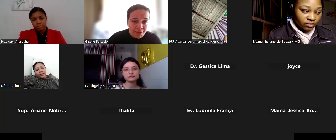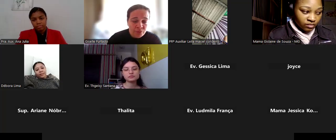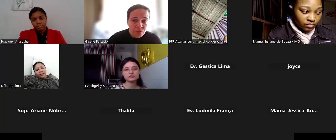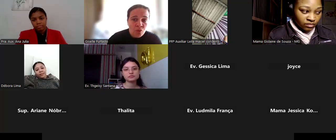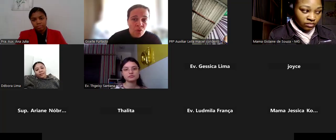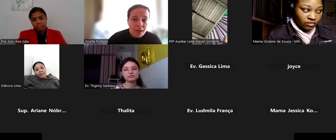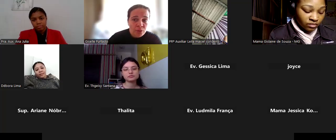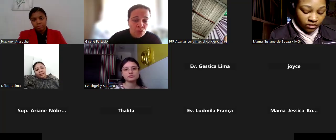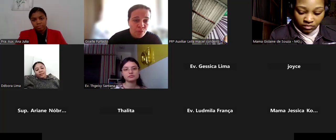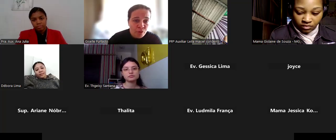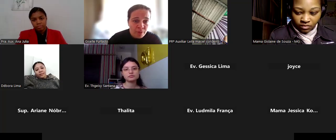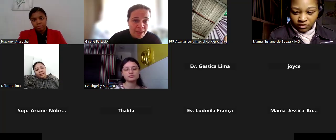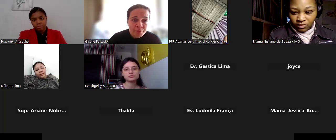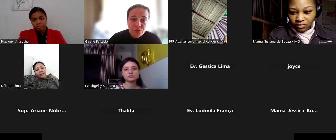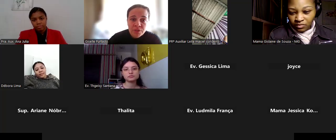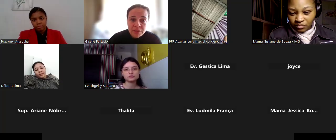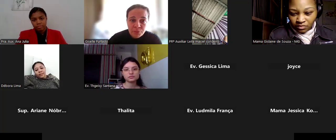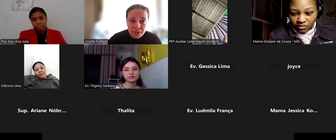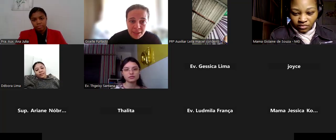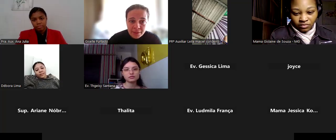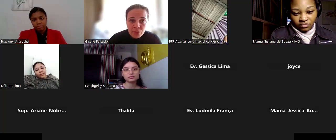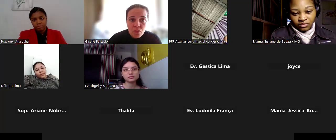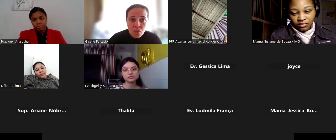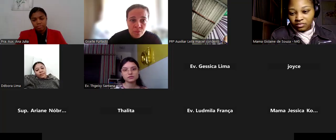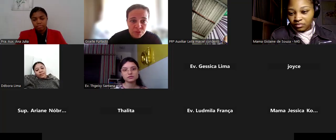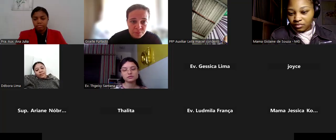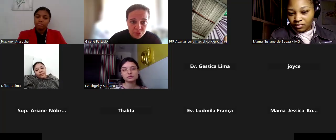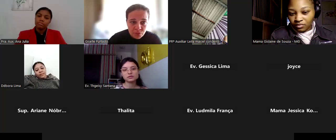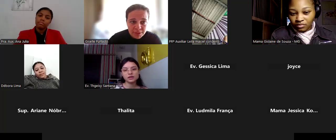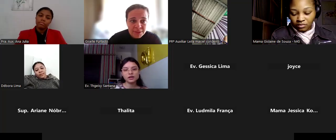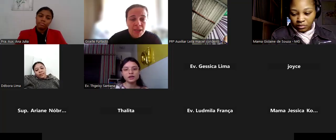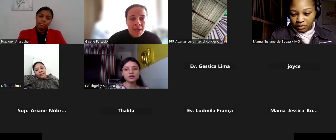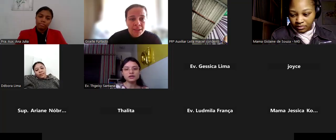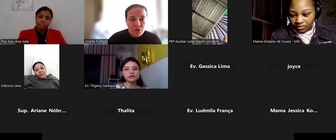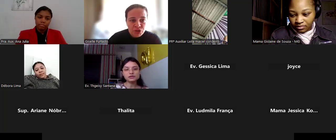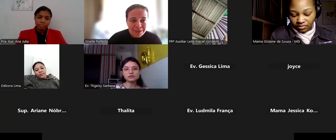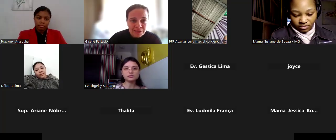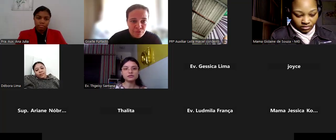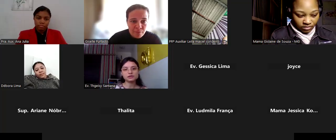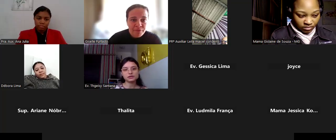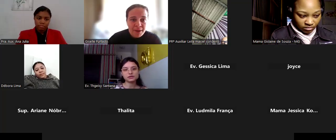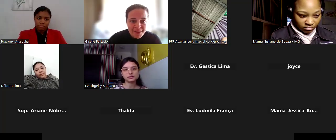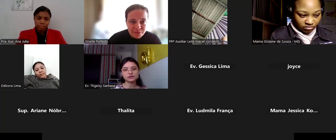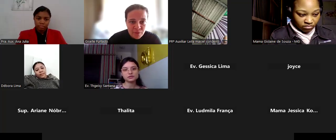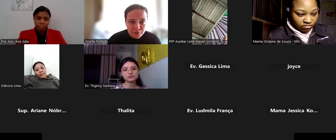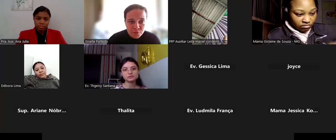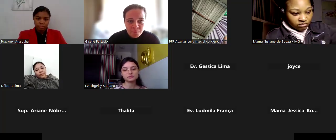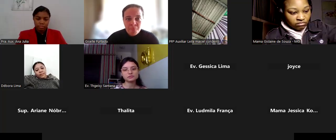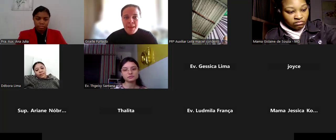formulário, vou colocar no grupo o formulário para todos responderem, com algumas opções, e daí eu acho que dessa forma fica mais fácil, tá